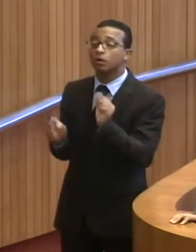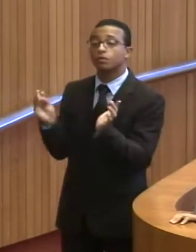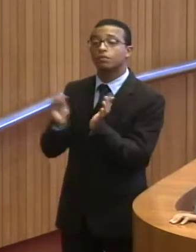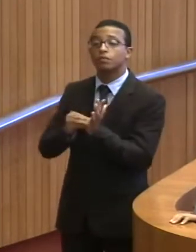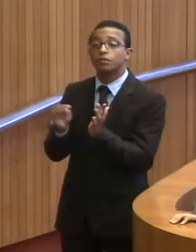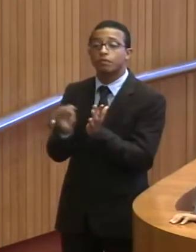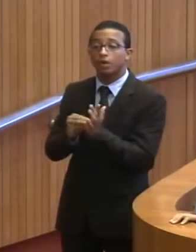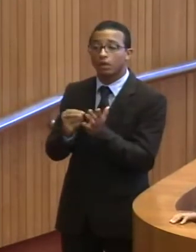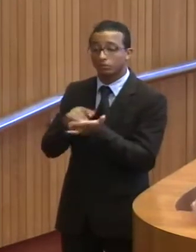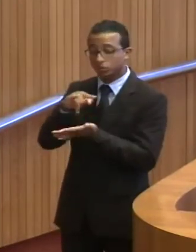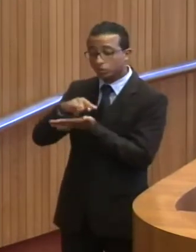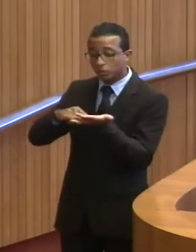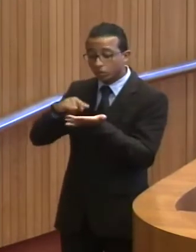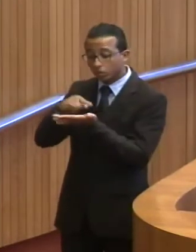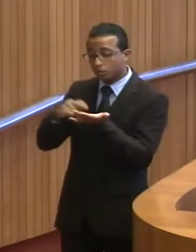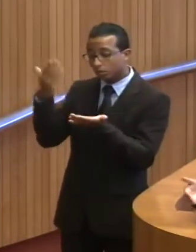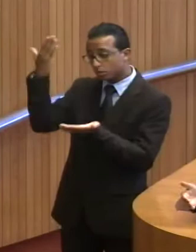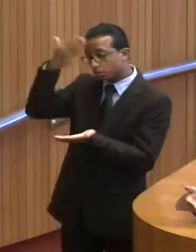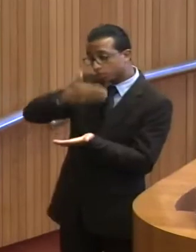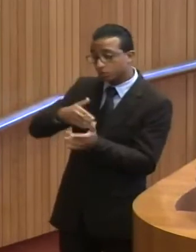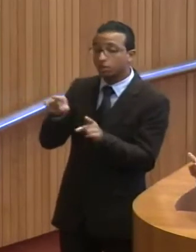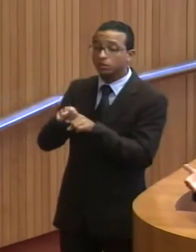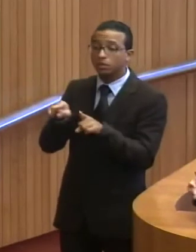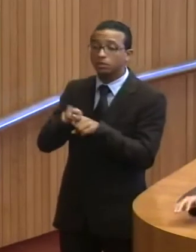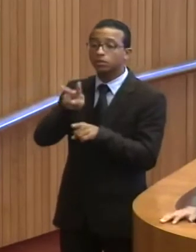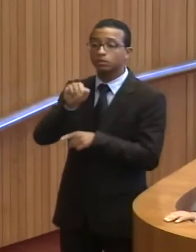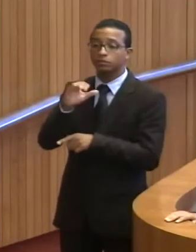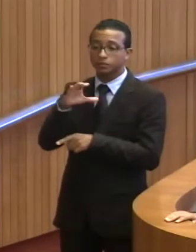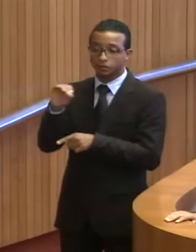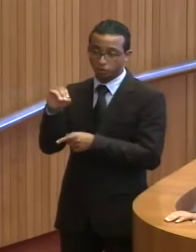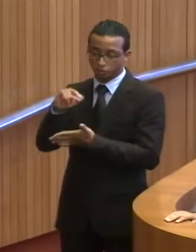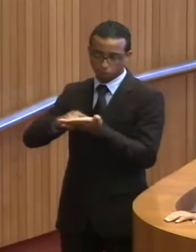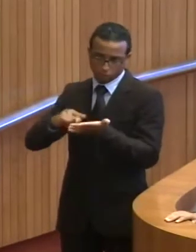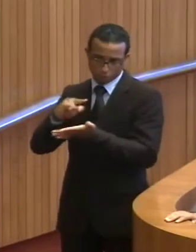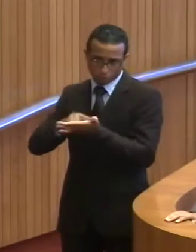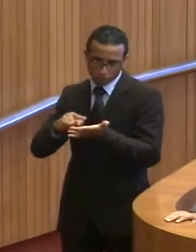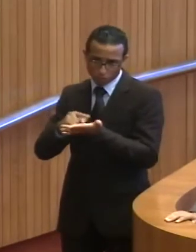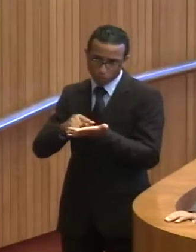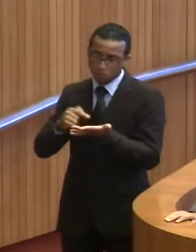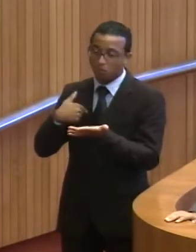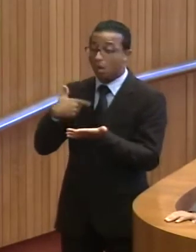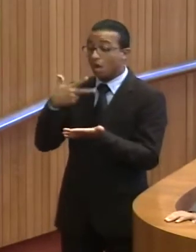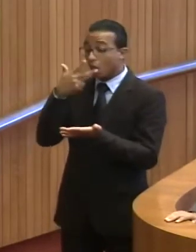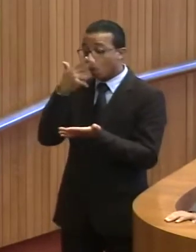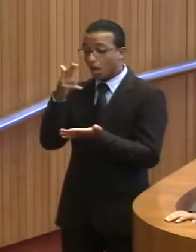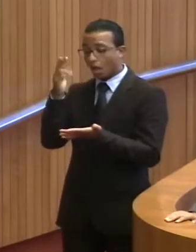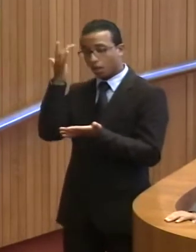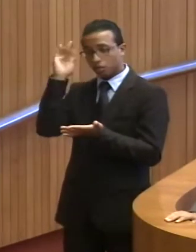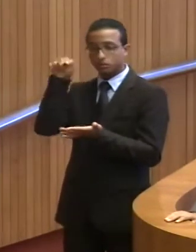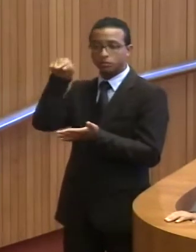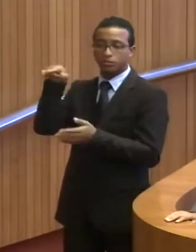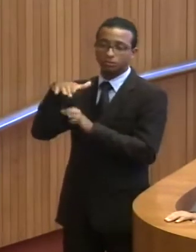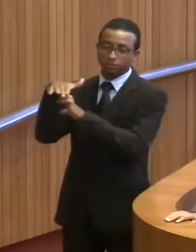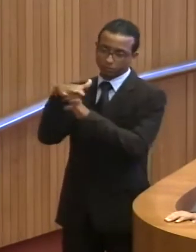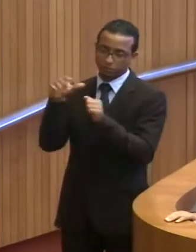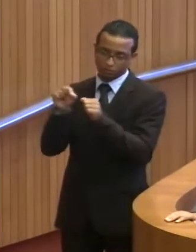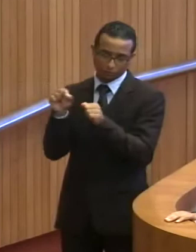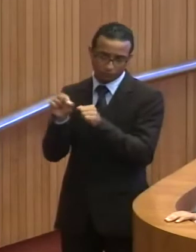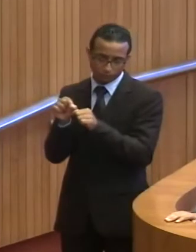do processo físico e supostos vícios nos documentos fiscais emitidos pela empresa